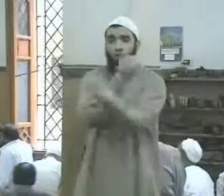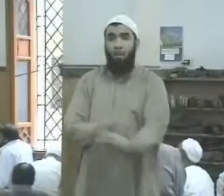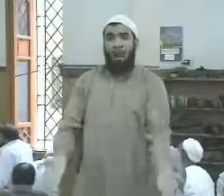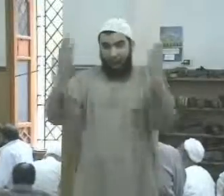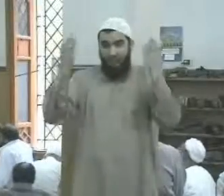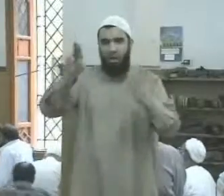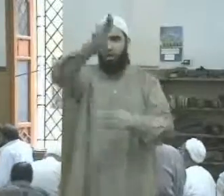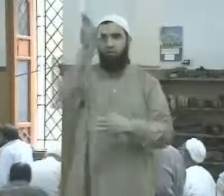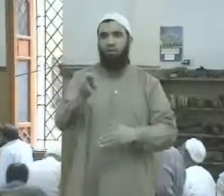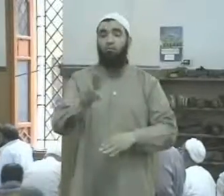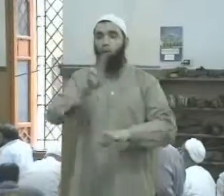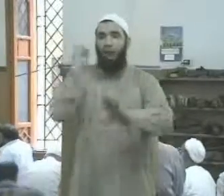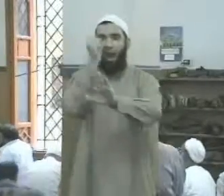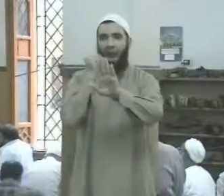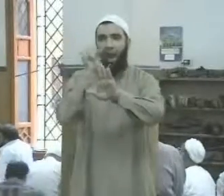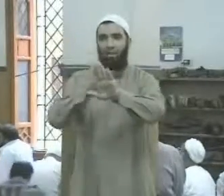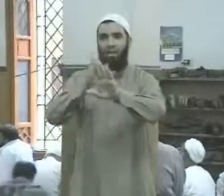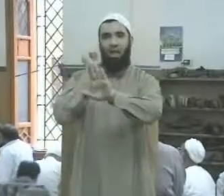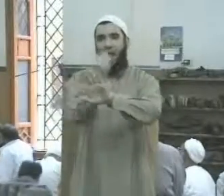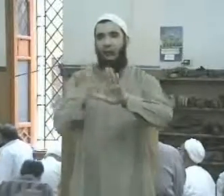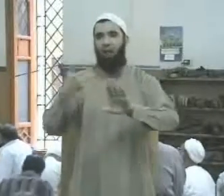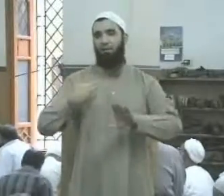هذه. ان الله اعطانا عقلا